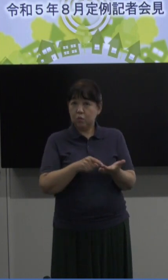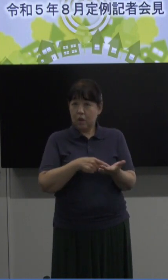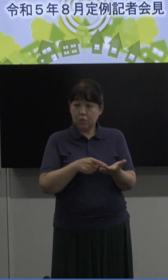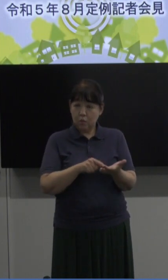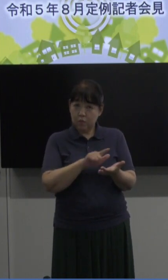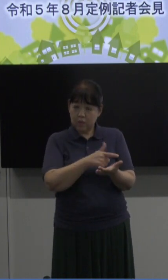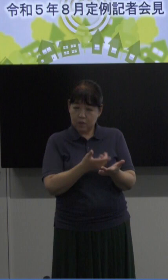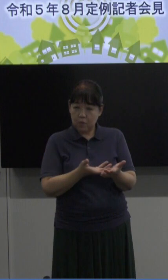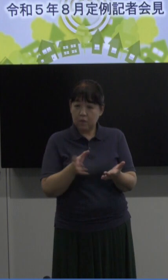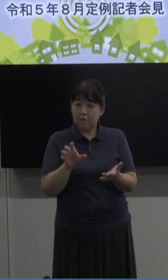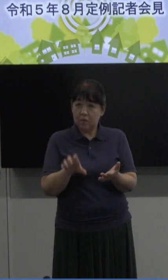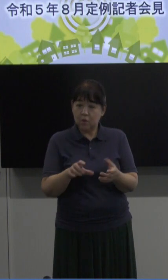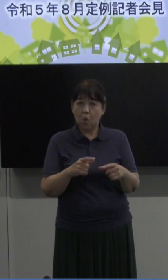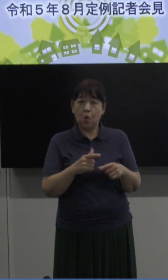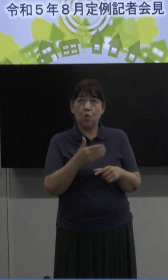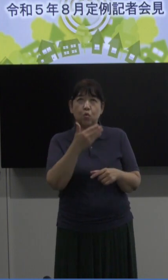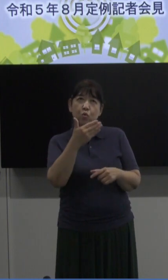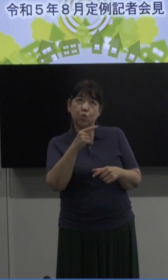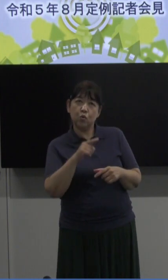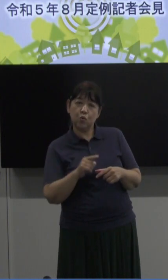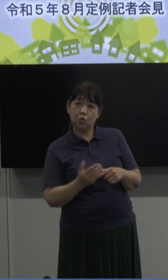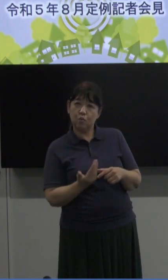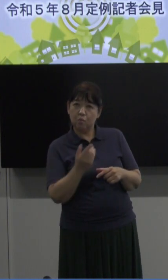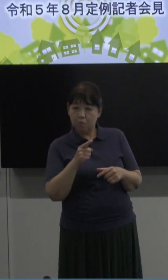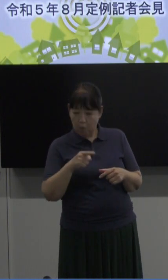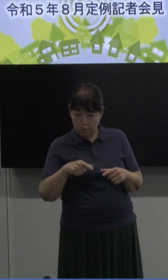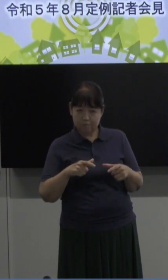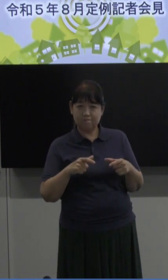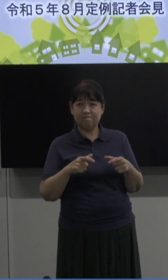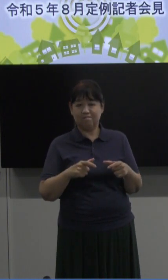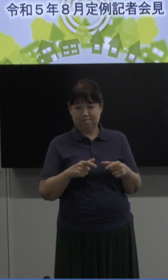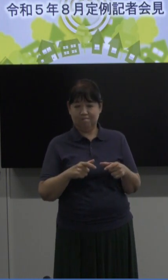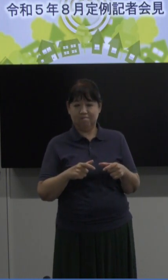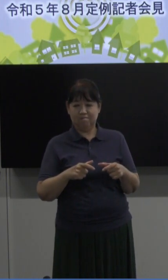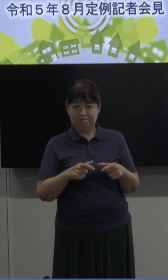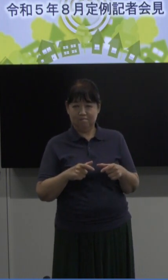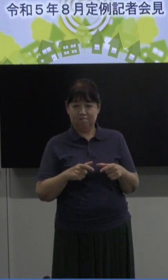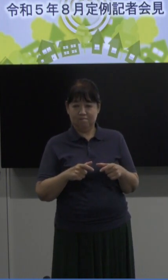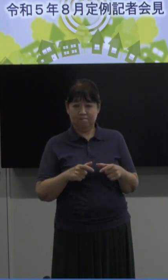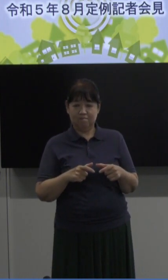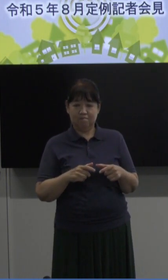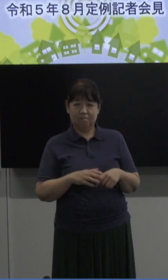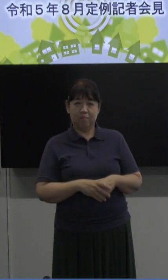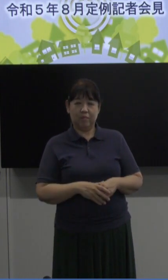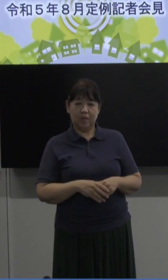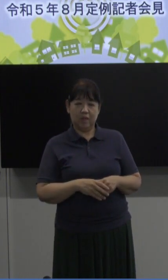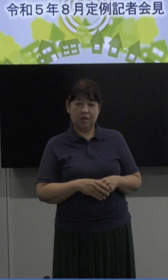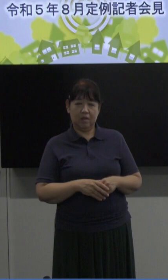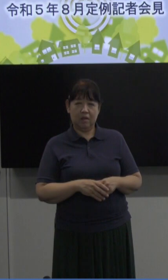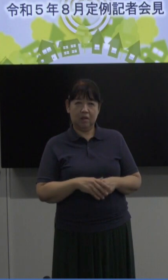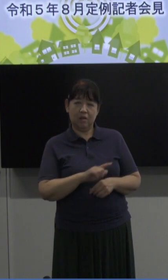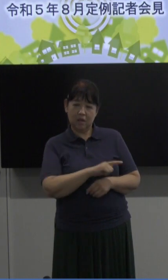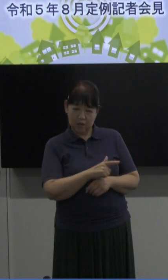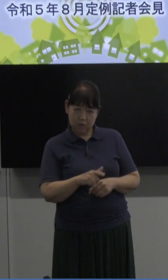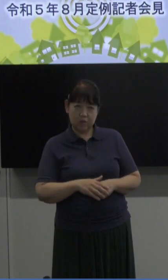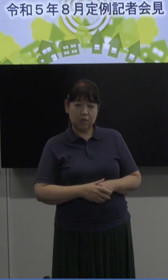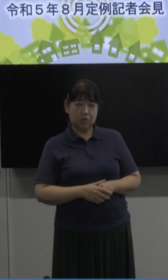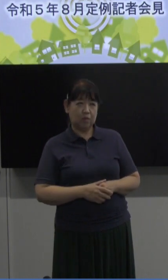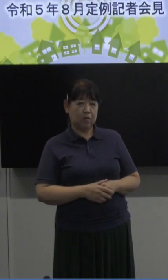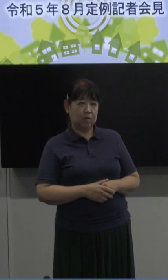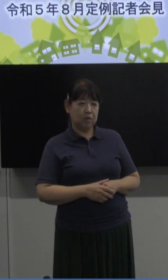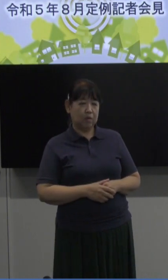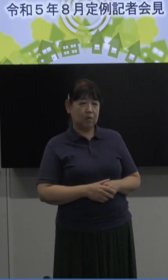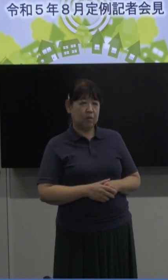りまして、また令和5年度中から旅行商品の造成や販売に向け